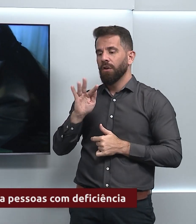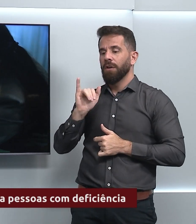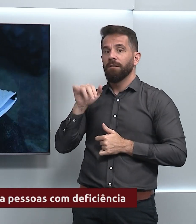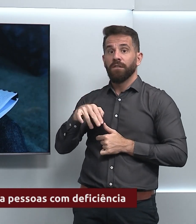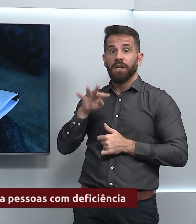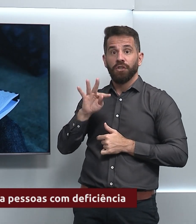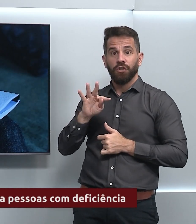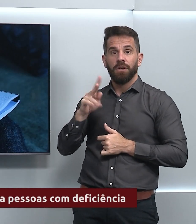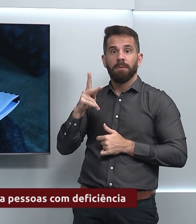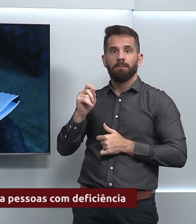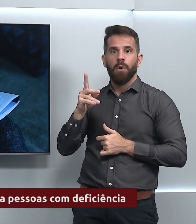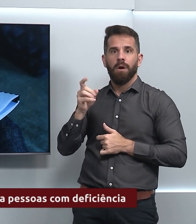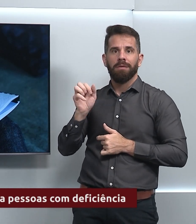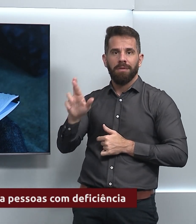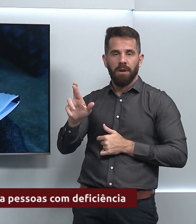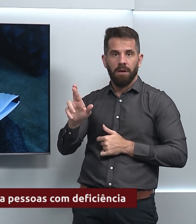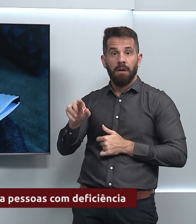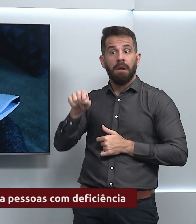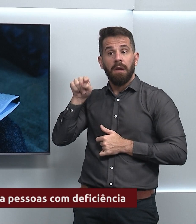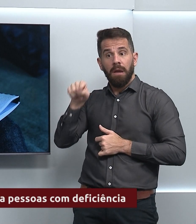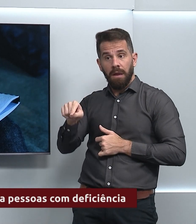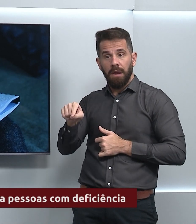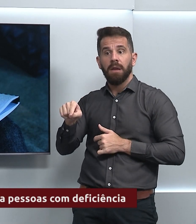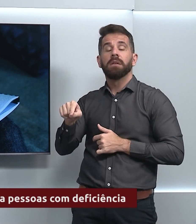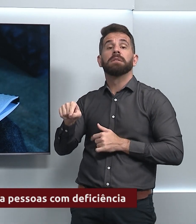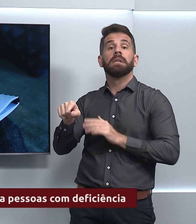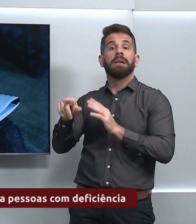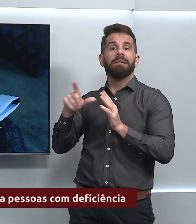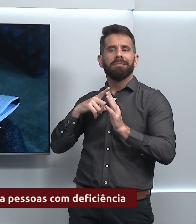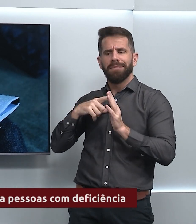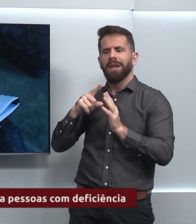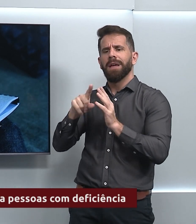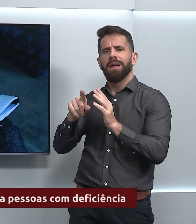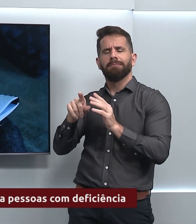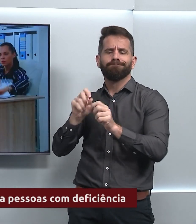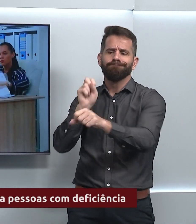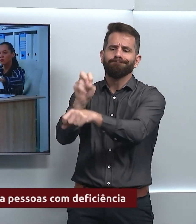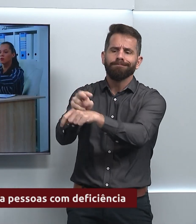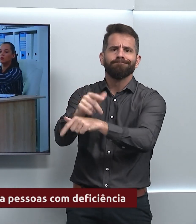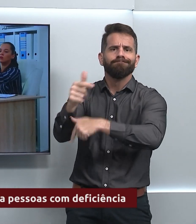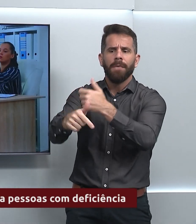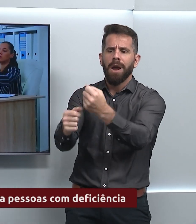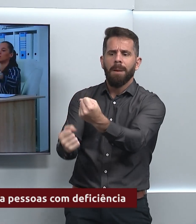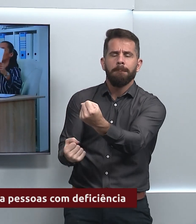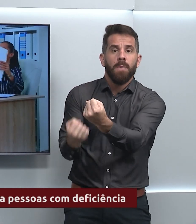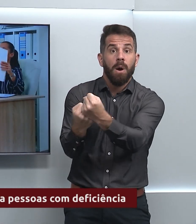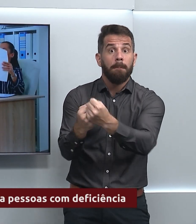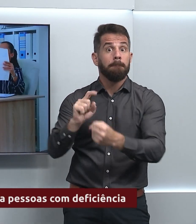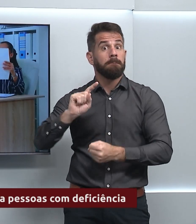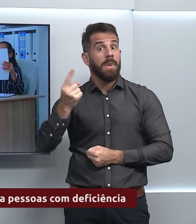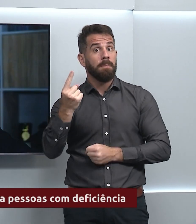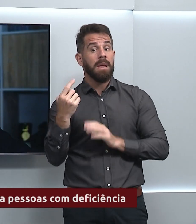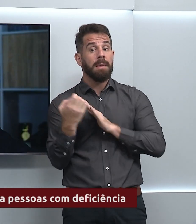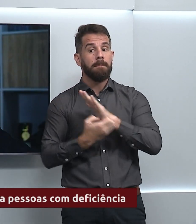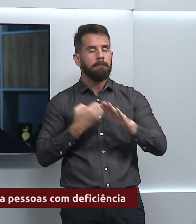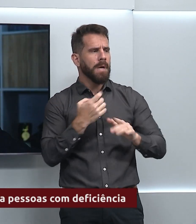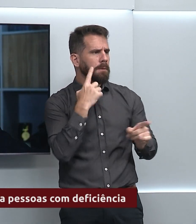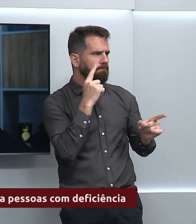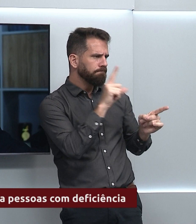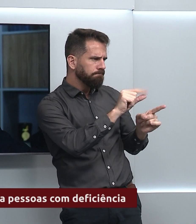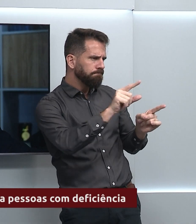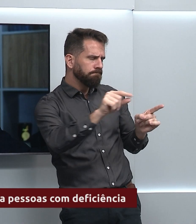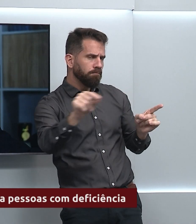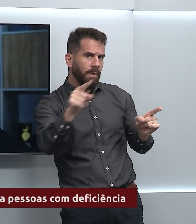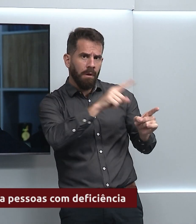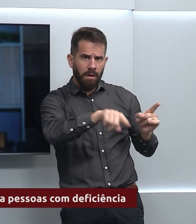Com a iniciativa Emprego Apoiado, as empresas primeiro buscam as pessoas interessadas. Herbert